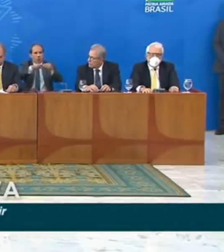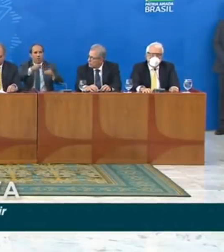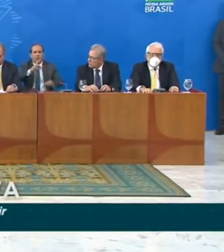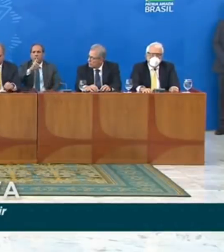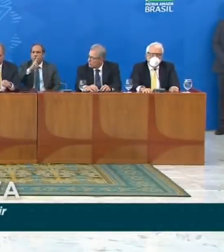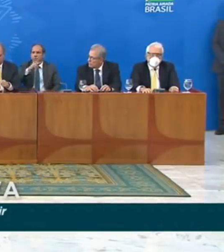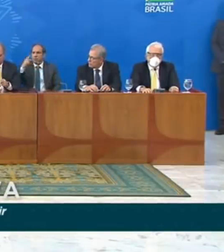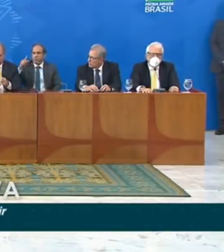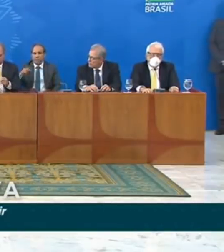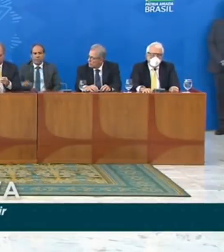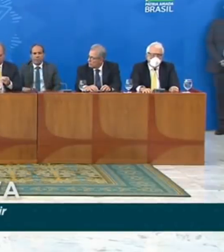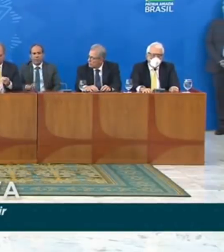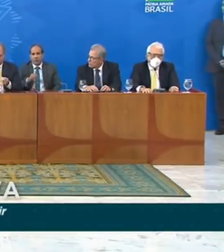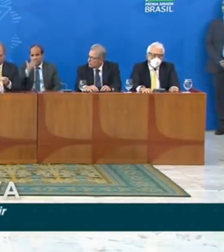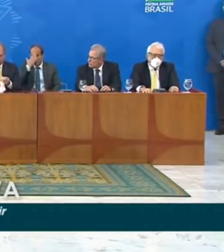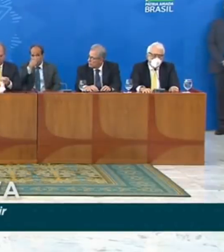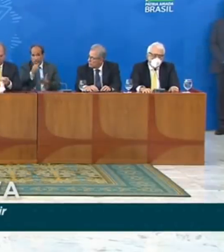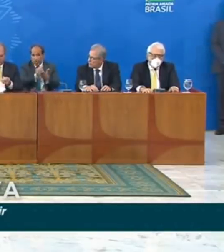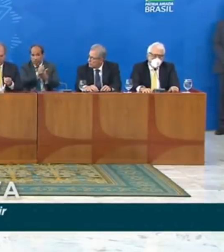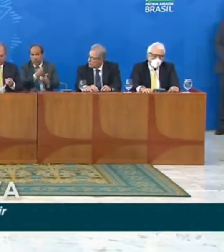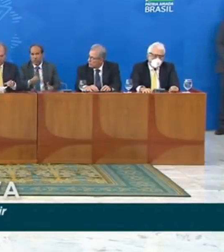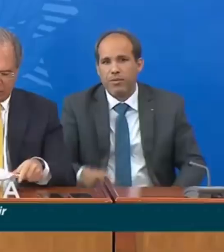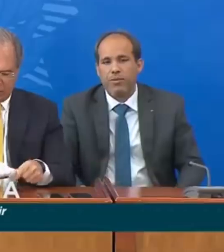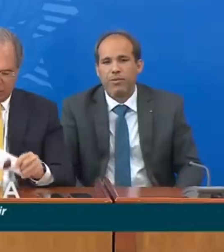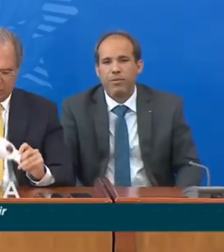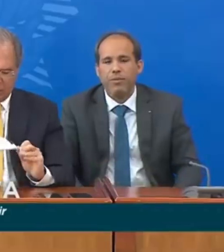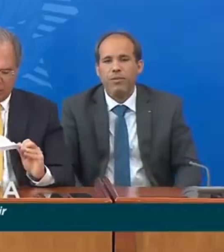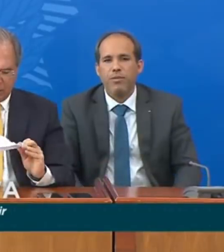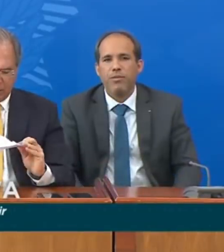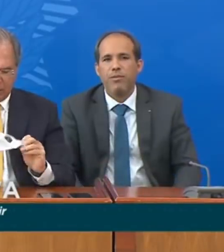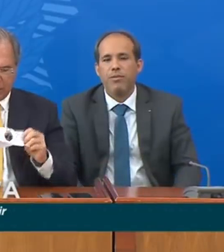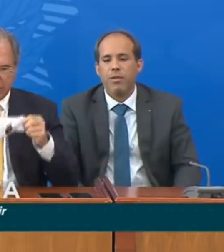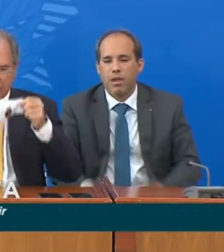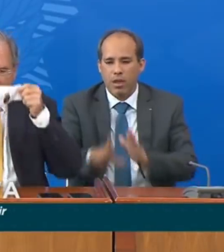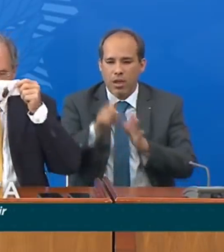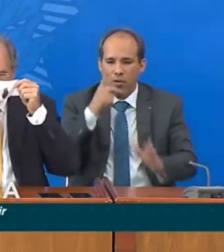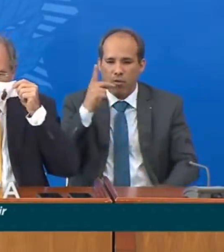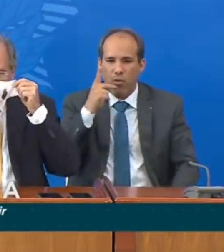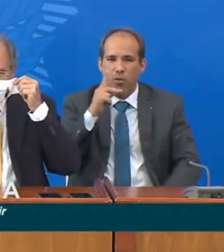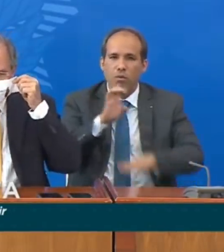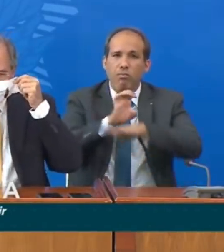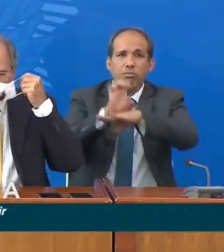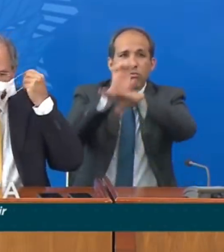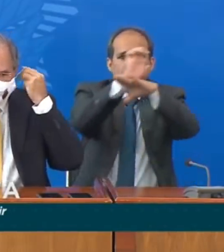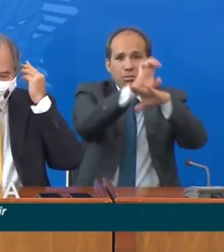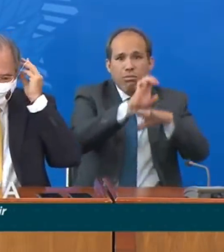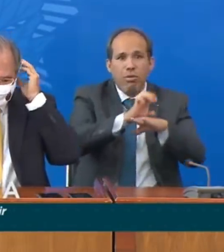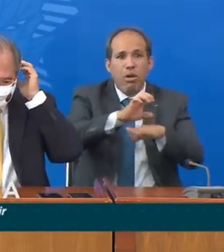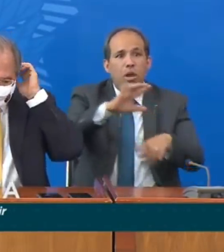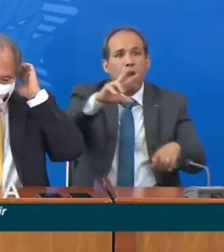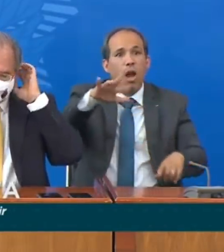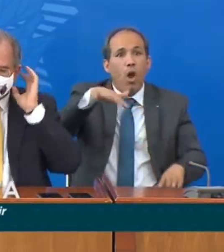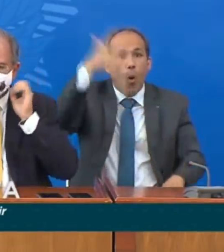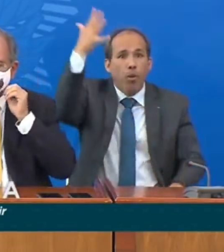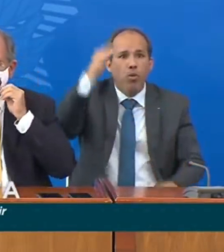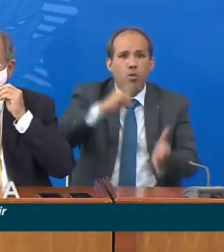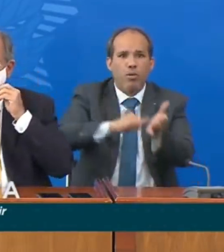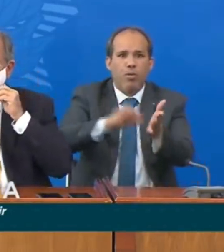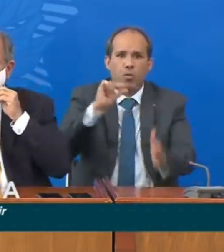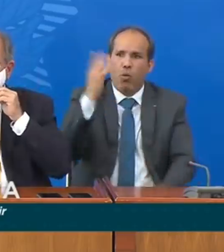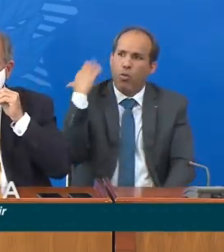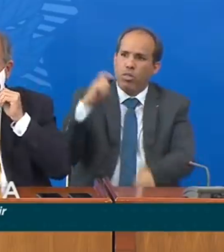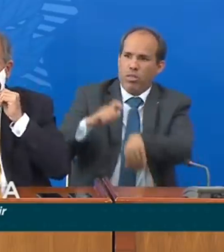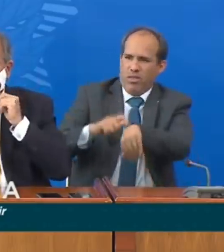Permite complementar aqui. Obrigado pela pergunta. Quando ele falou que um ente federado aumentou impostos